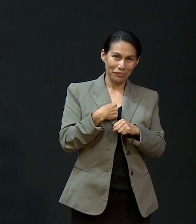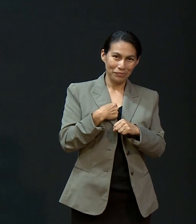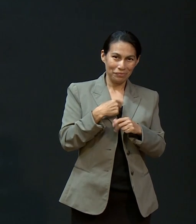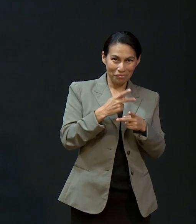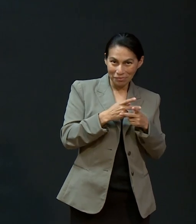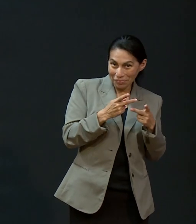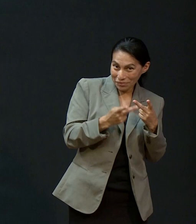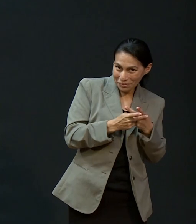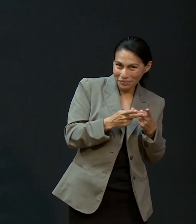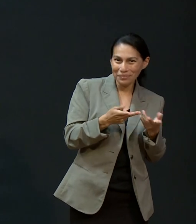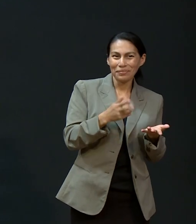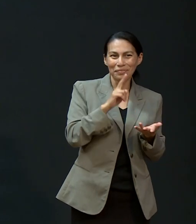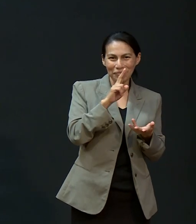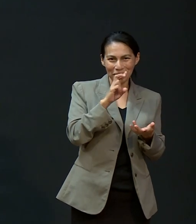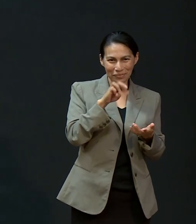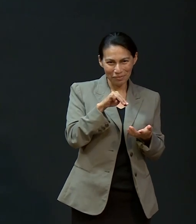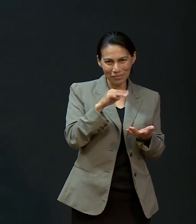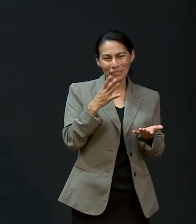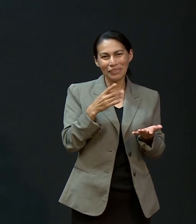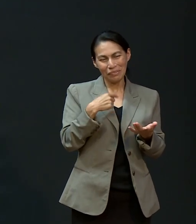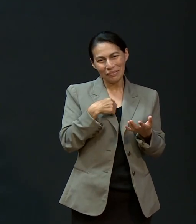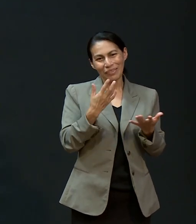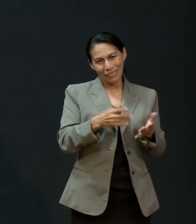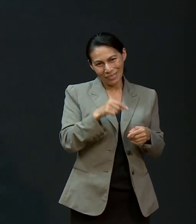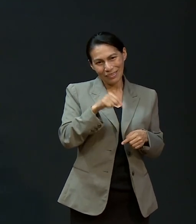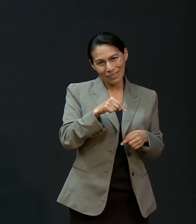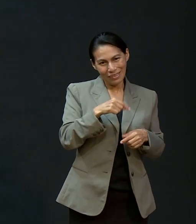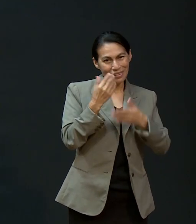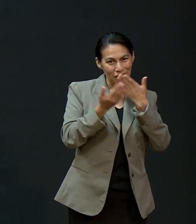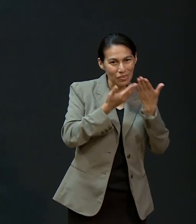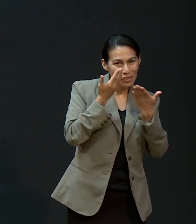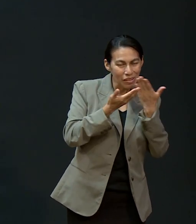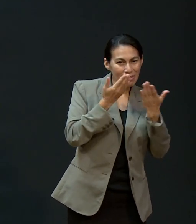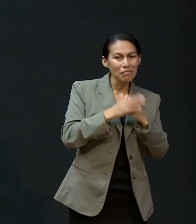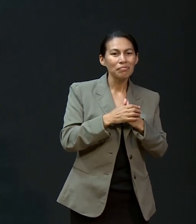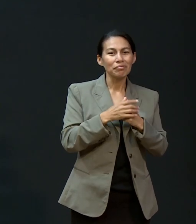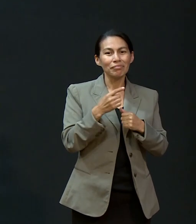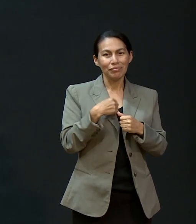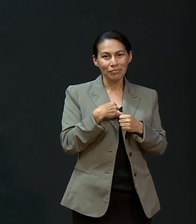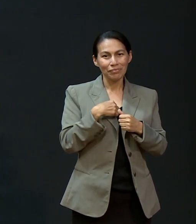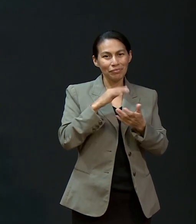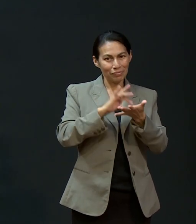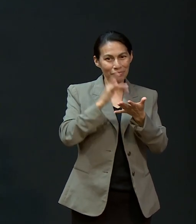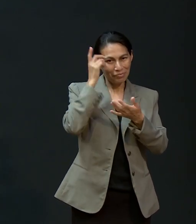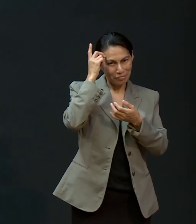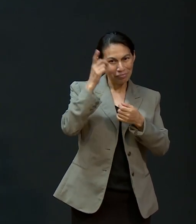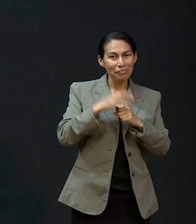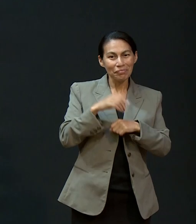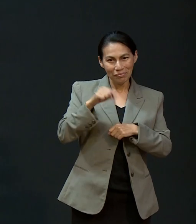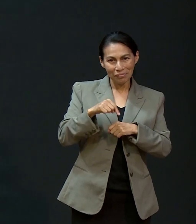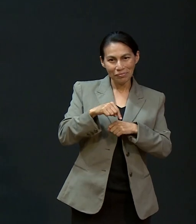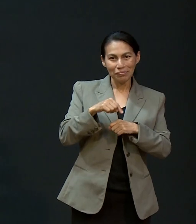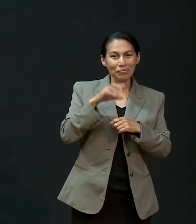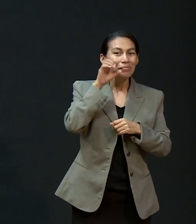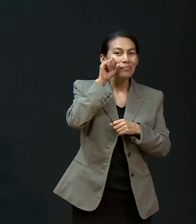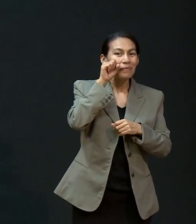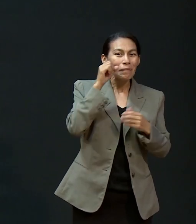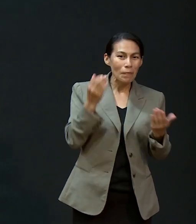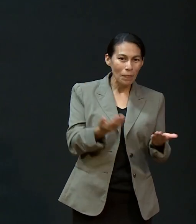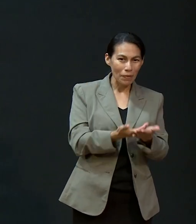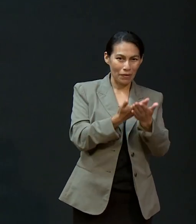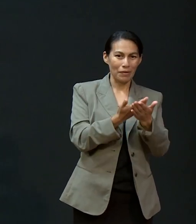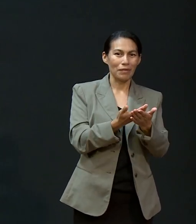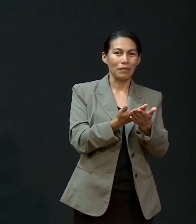Así que podemos decir que soy un producto UM. También, pues, soy orgullosamente, pues, ombligona.